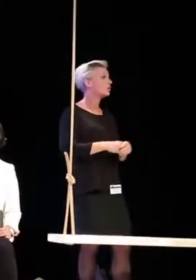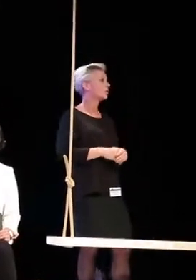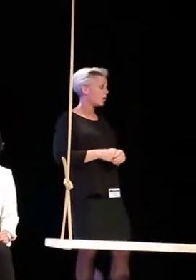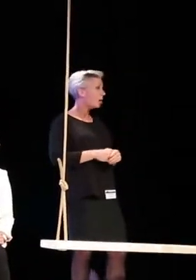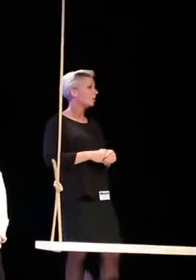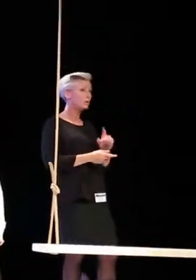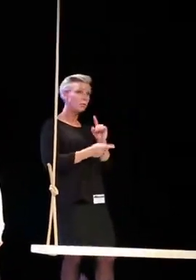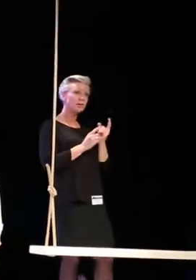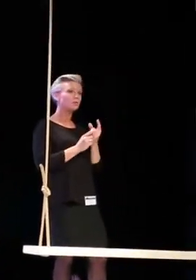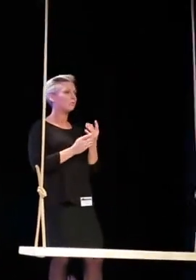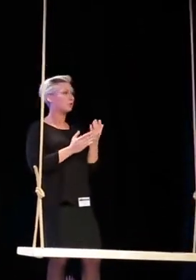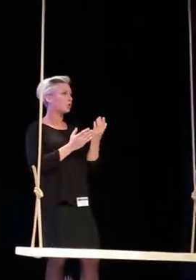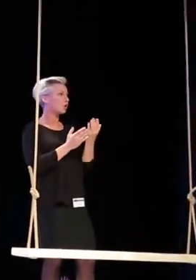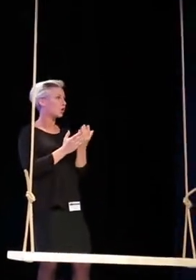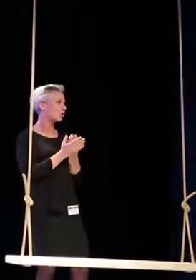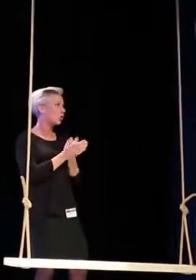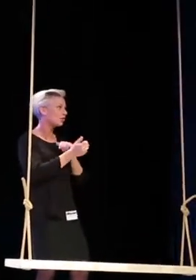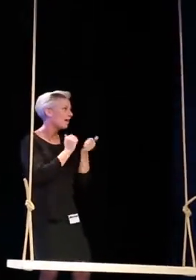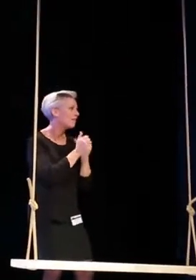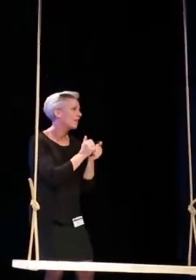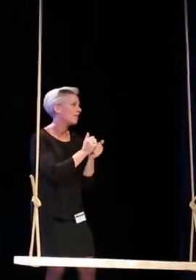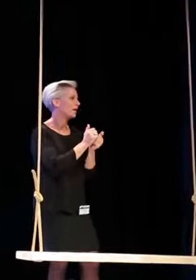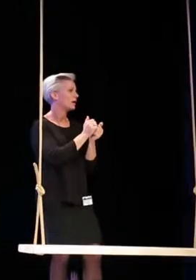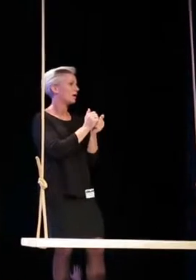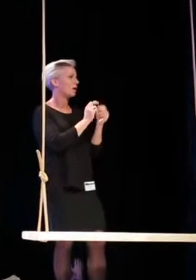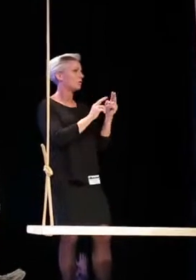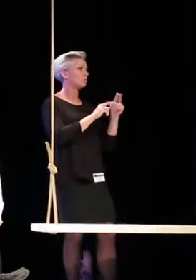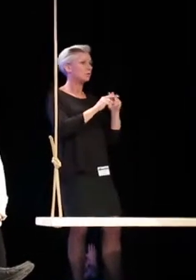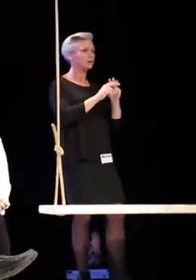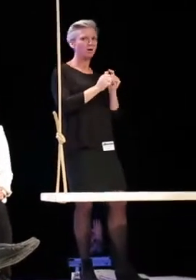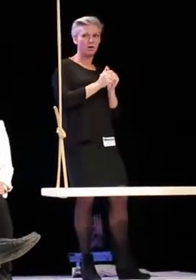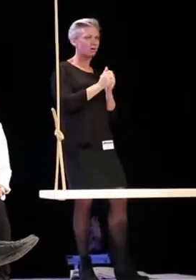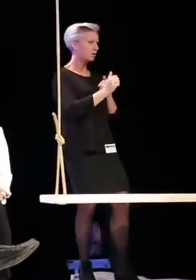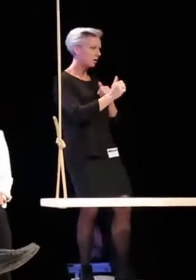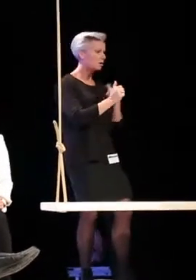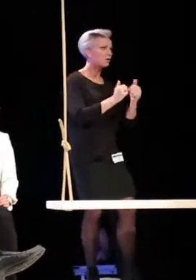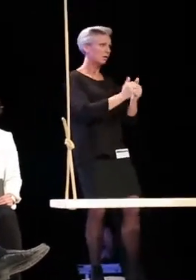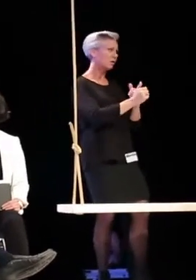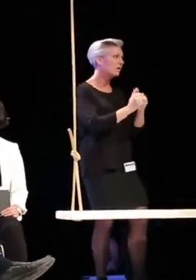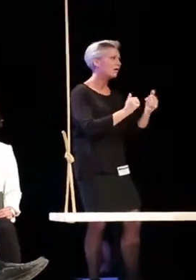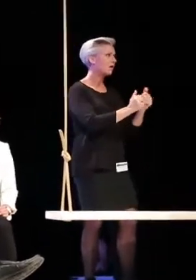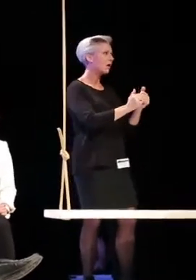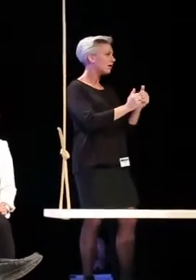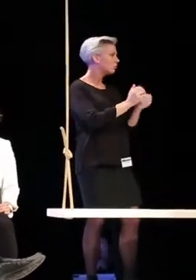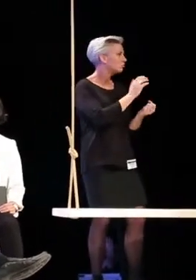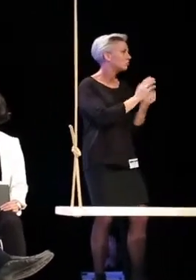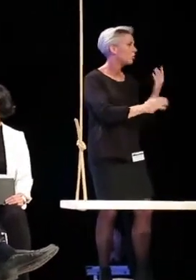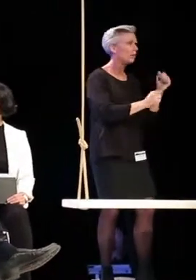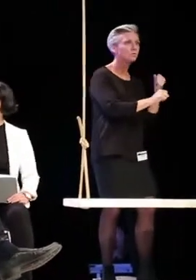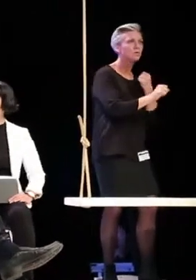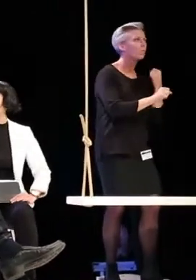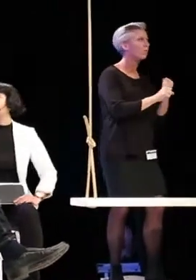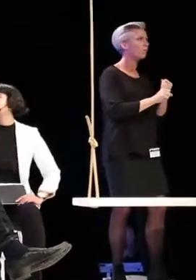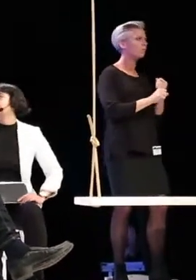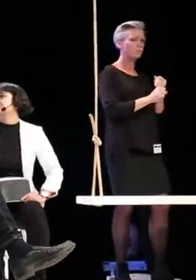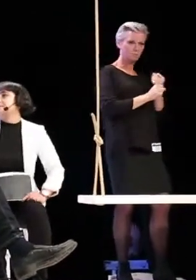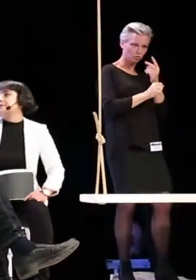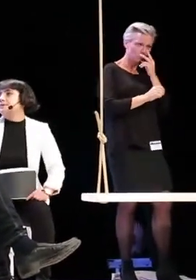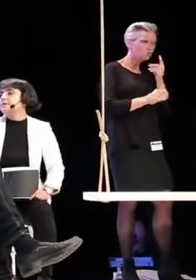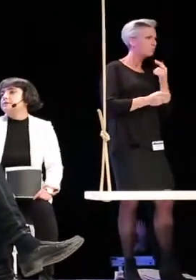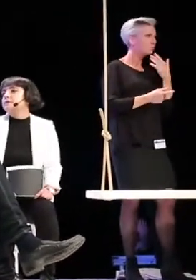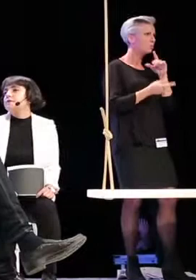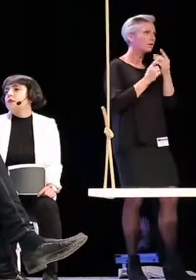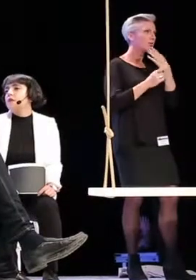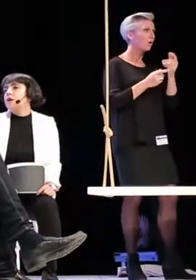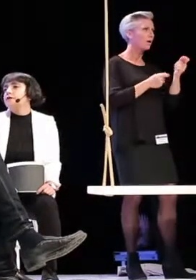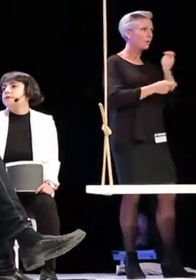att jäklar, det här vill vi ju inte halka efter. Här tycks det ju vara så att det här skapar en hel del jobb och det verkar ju säkra en spännande ekonomisk... Man lägger